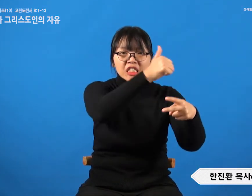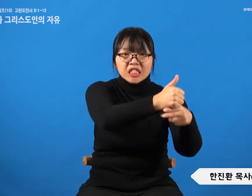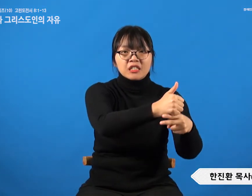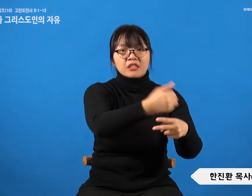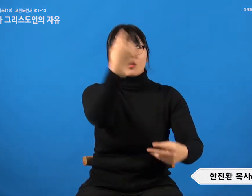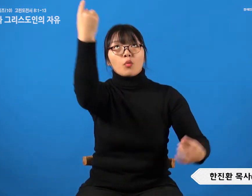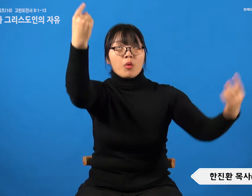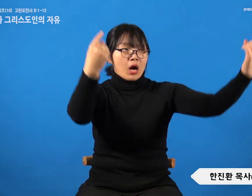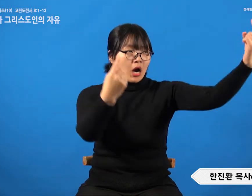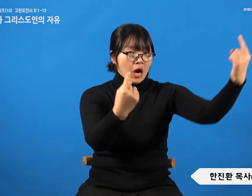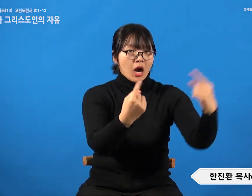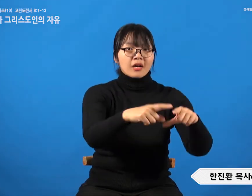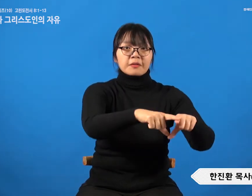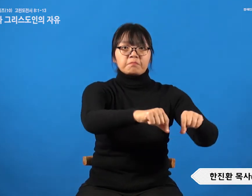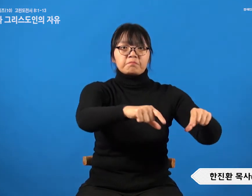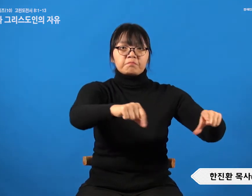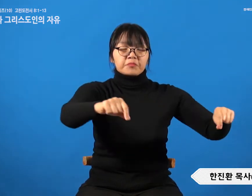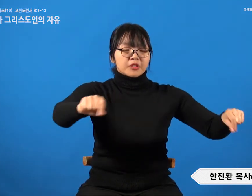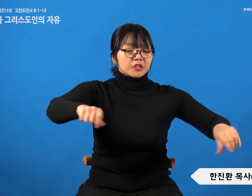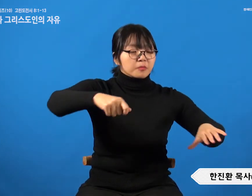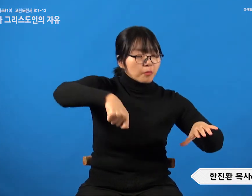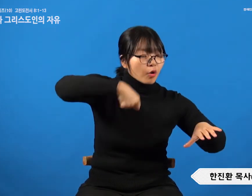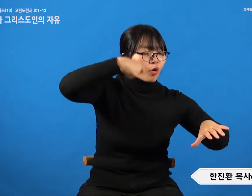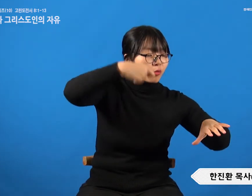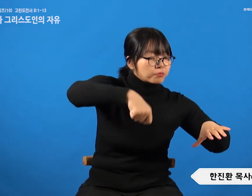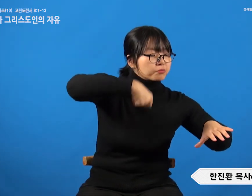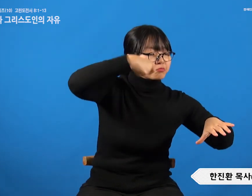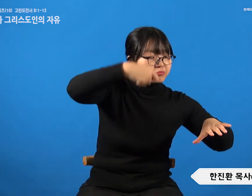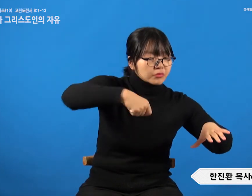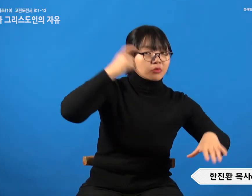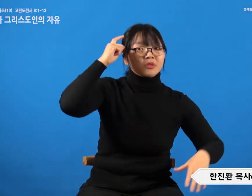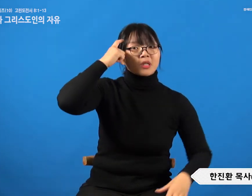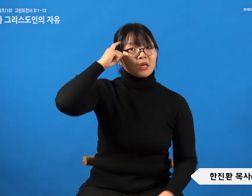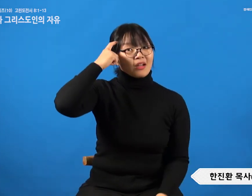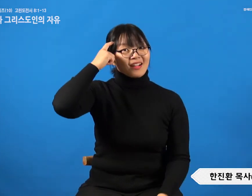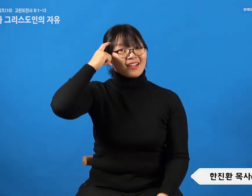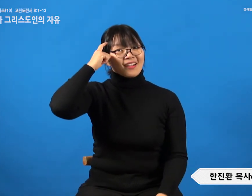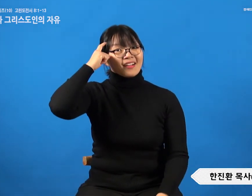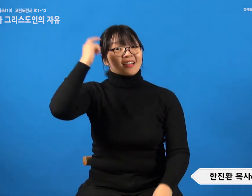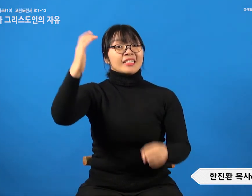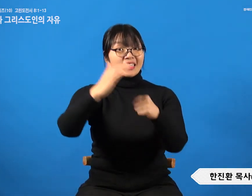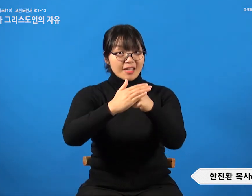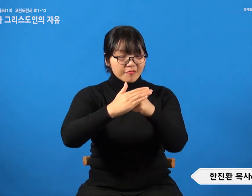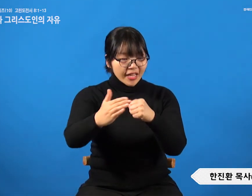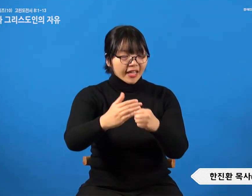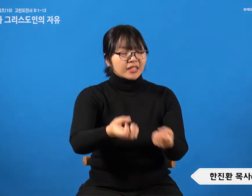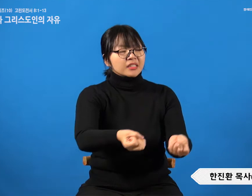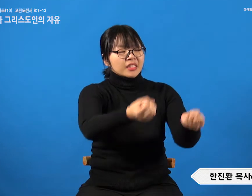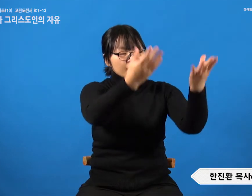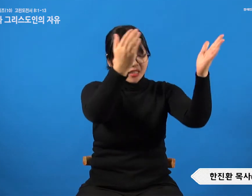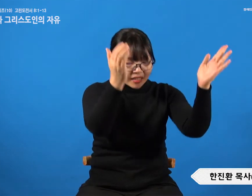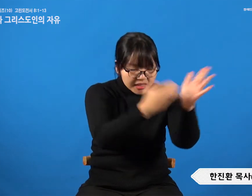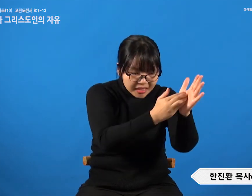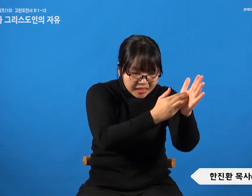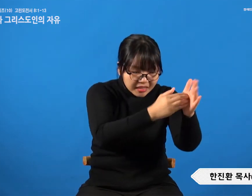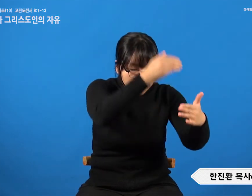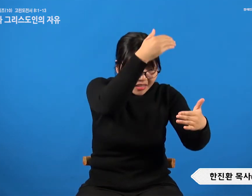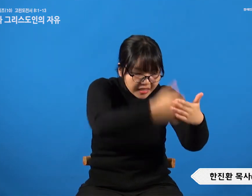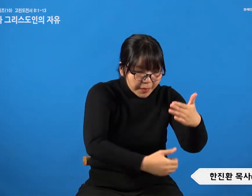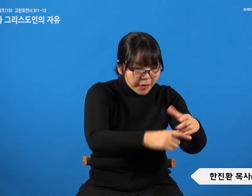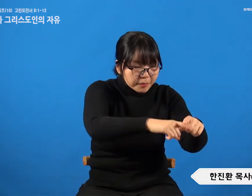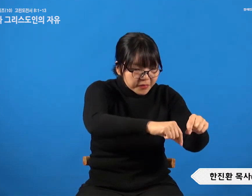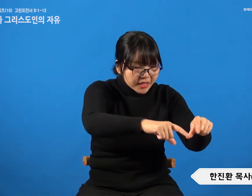그런 신들이 와서 그 음식을 받는다고 먹는다고 생각을 했습니다. 그래서 제사가 끝나고